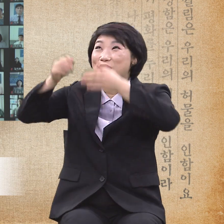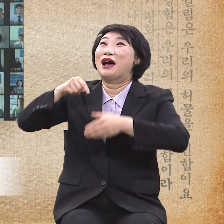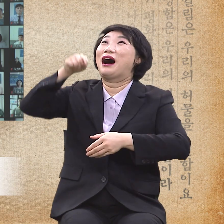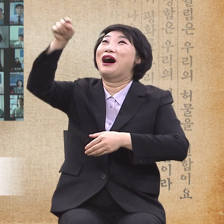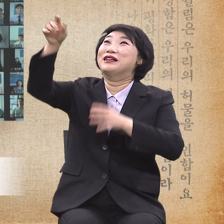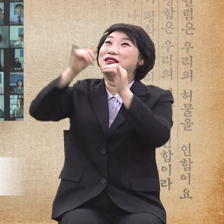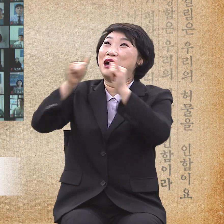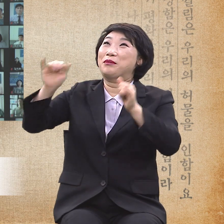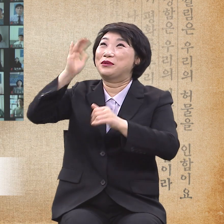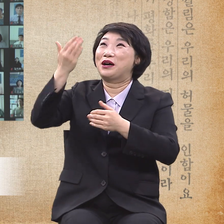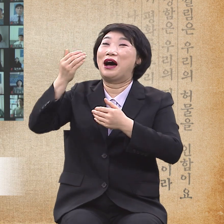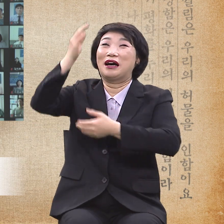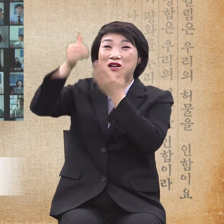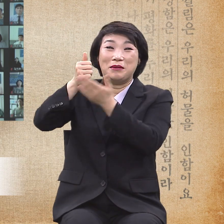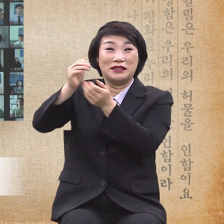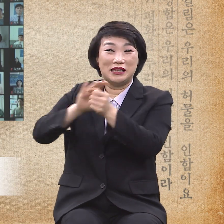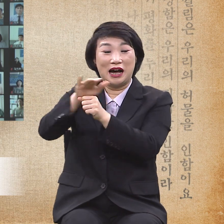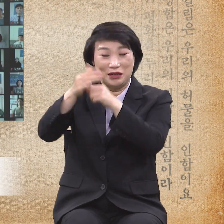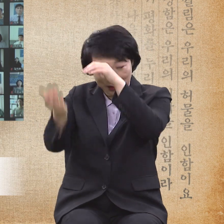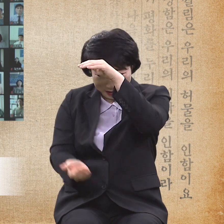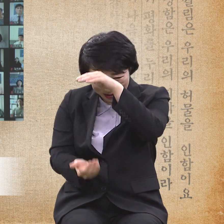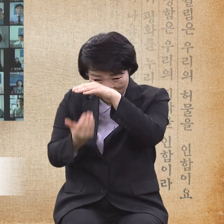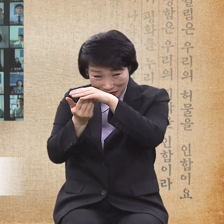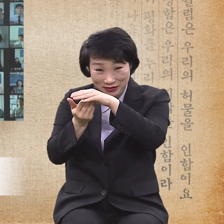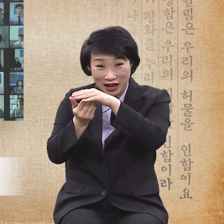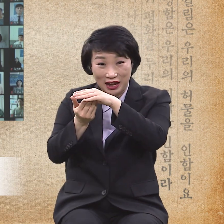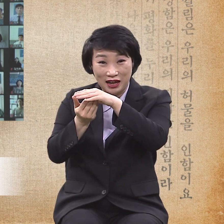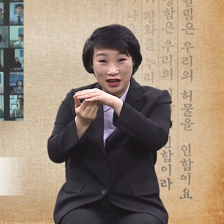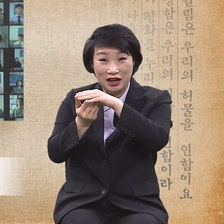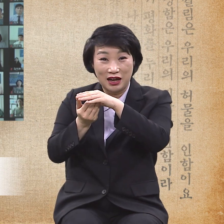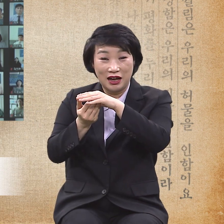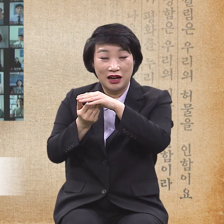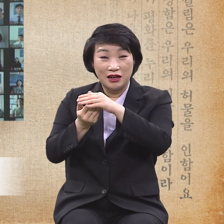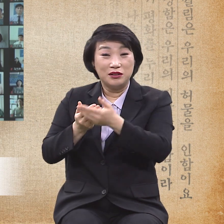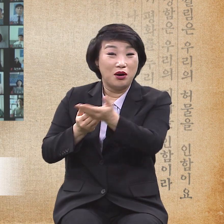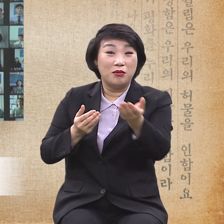사람이 하나님의 사랑으로 이루어졌습니다